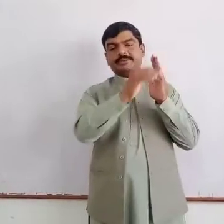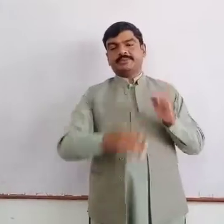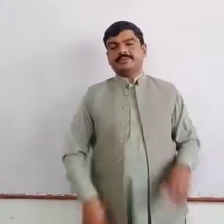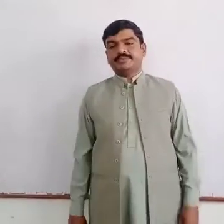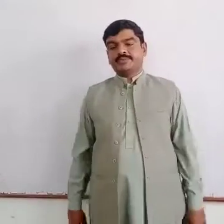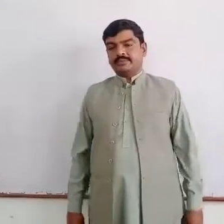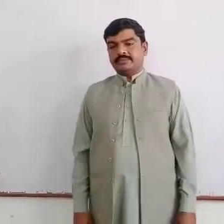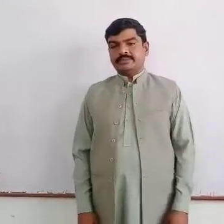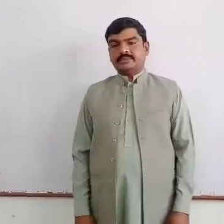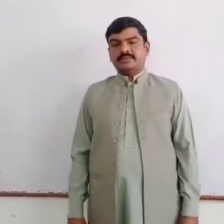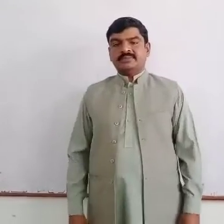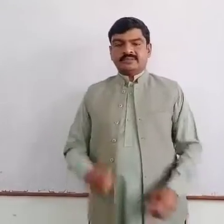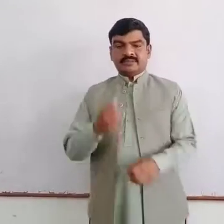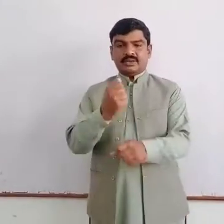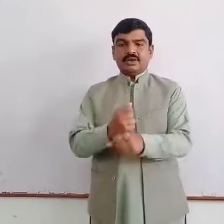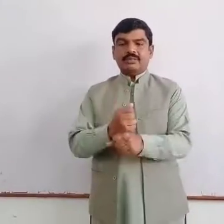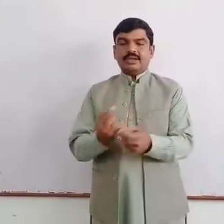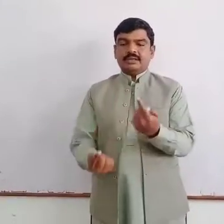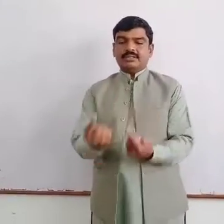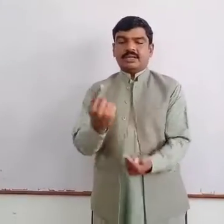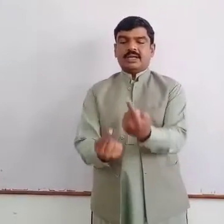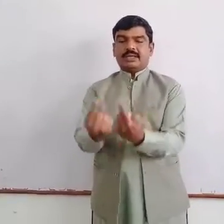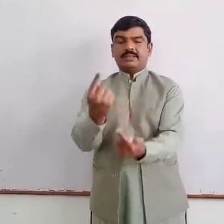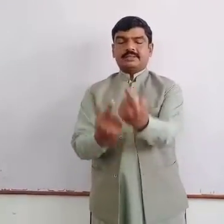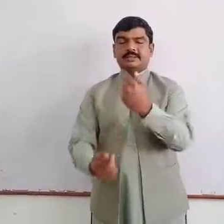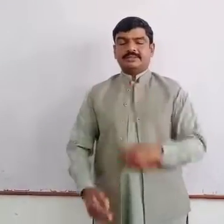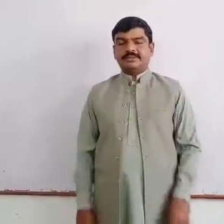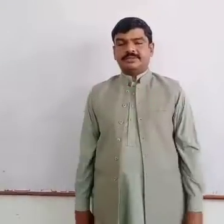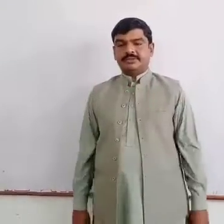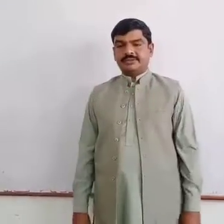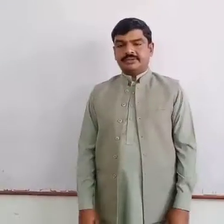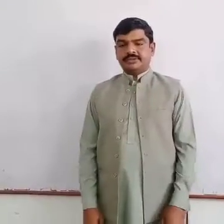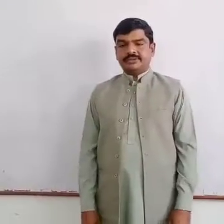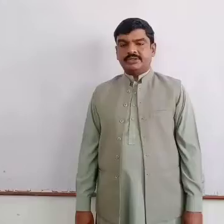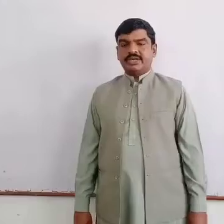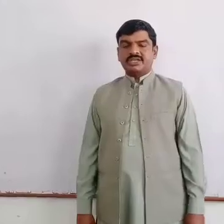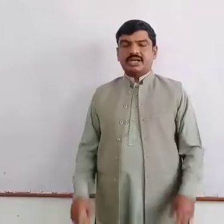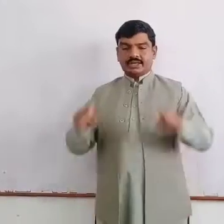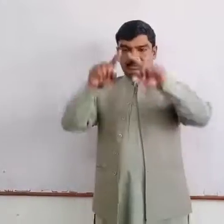मिक्माई जंगलाद गौर्मेंट जंगार नक्षा